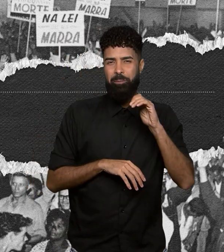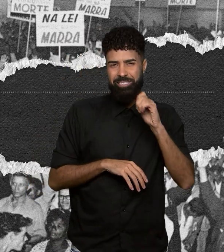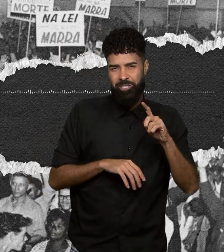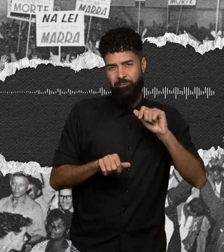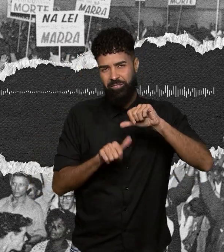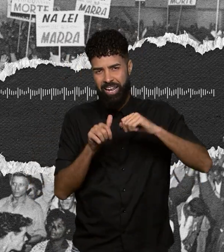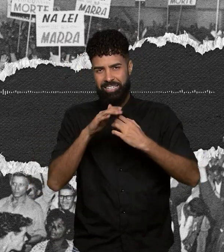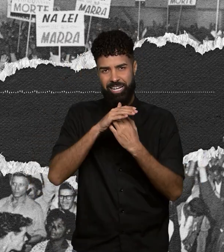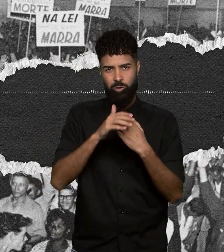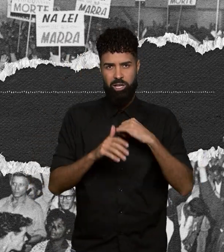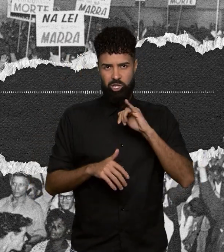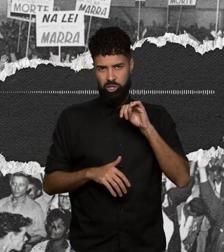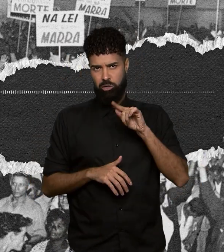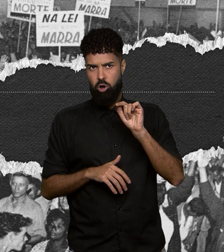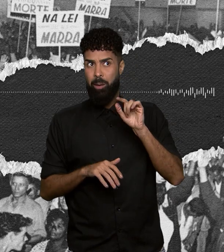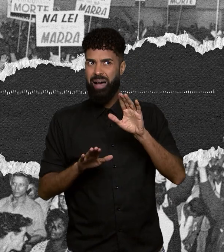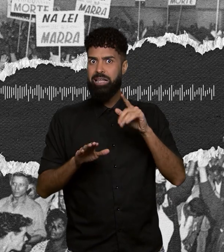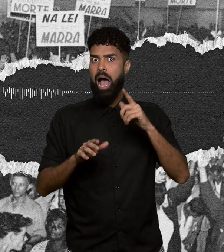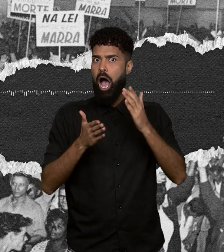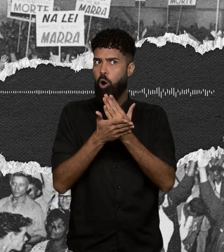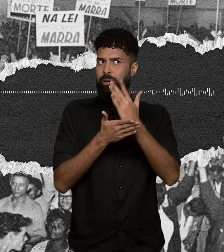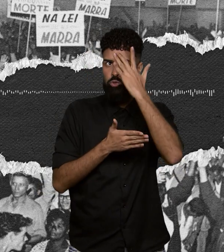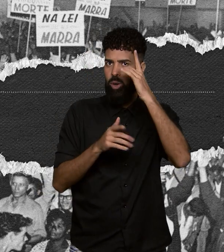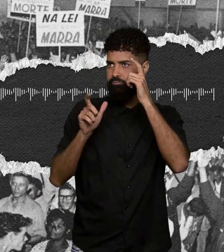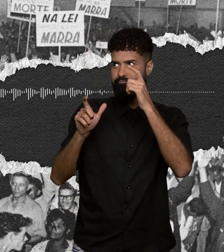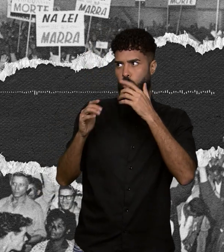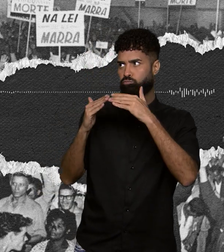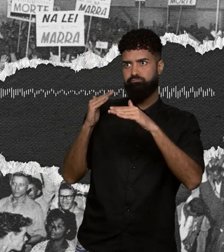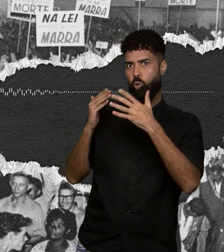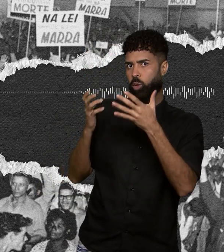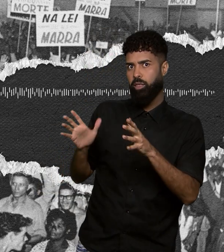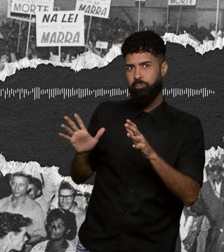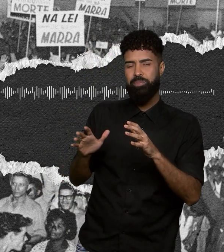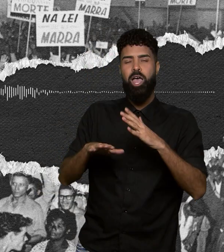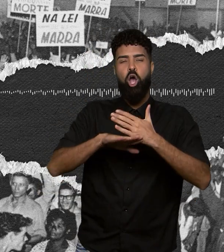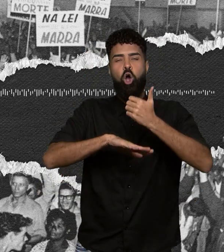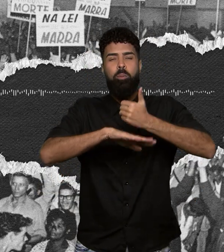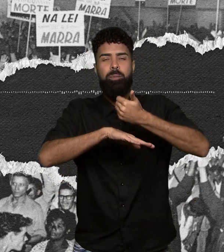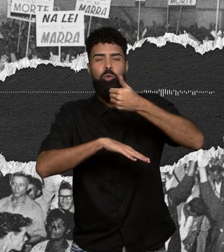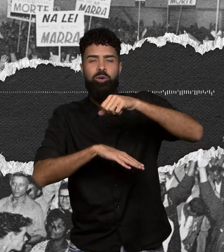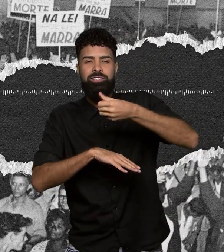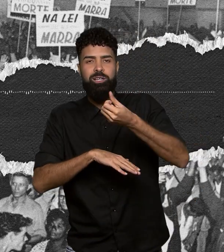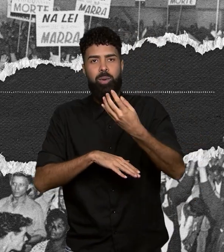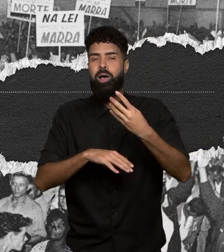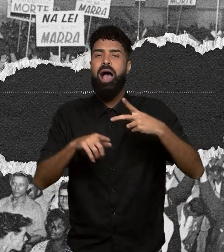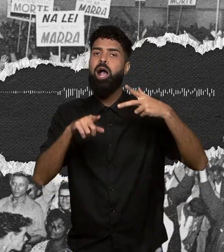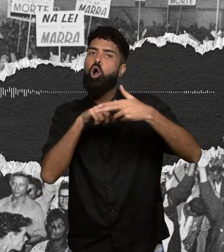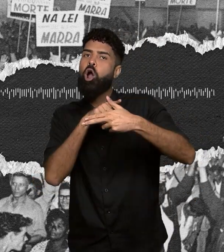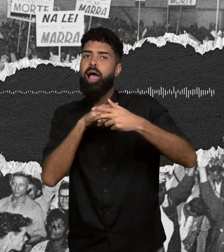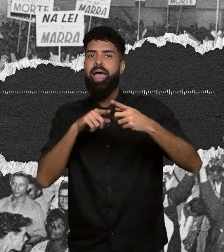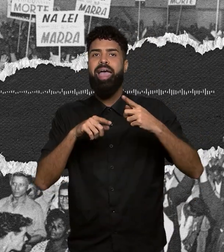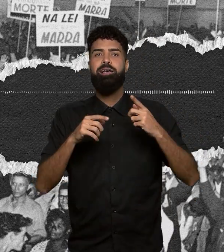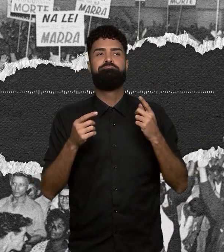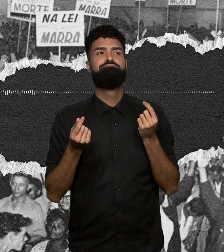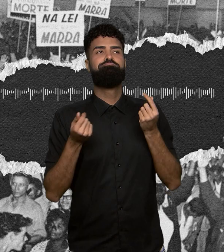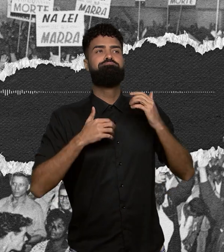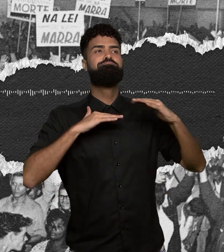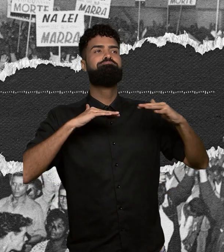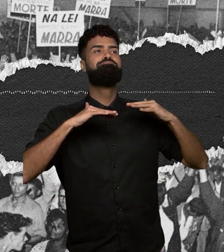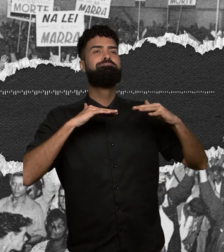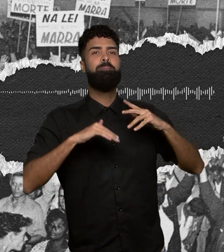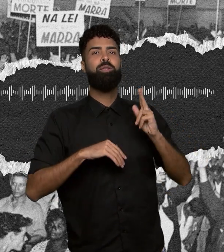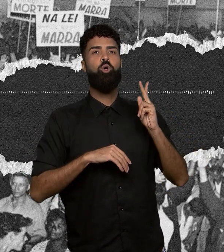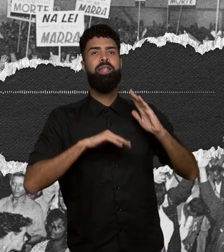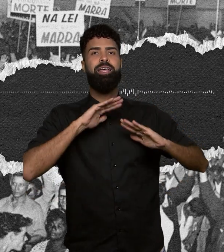Jango contrariava interesses o golpe de 64 interrompeu a era de ouro dos Petroleiros e colocou o movimento sindical